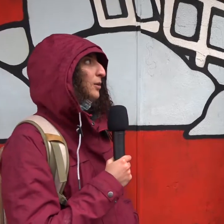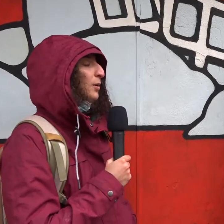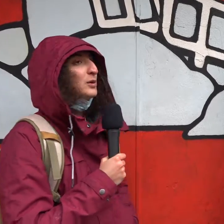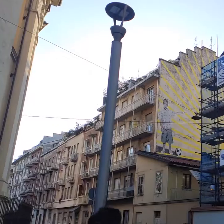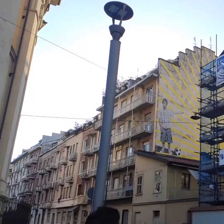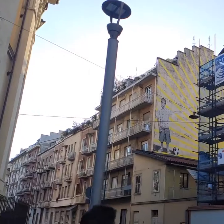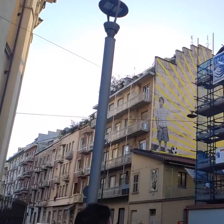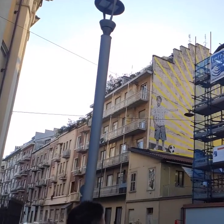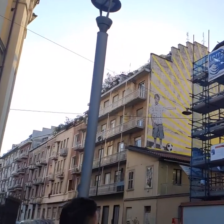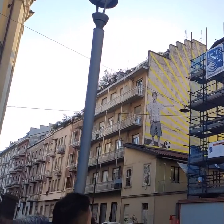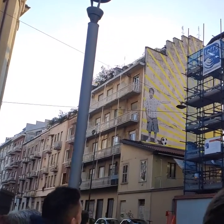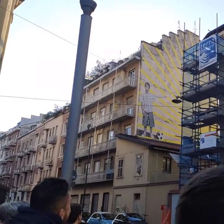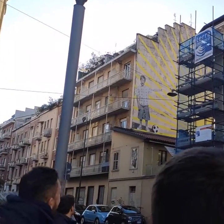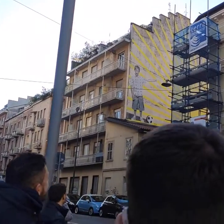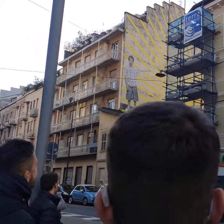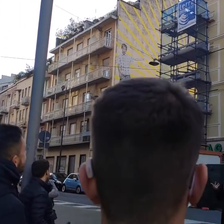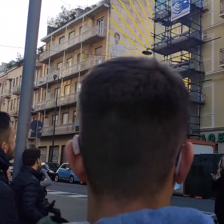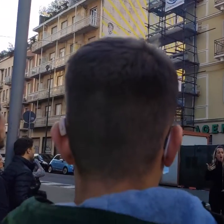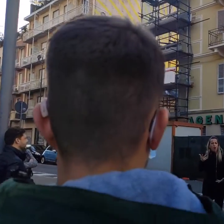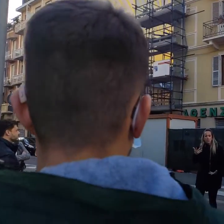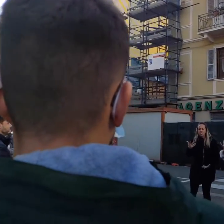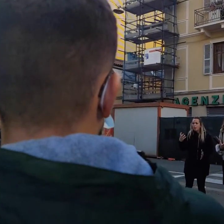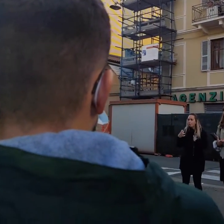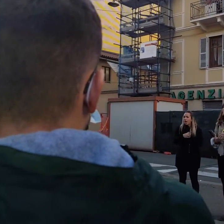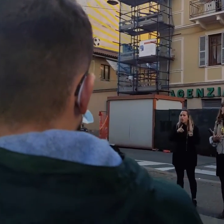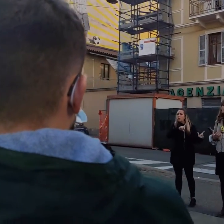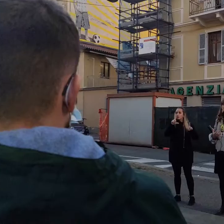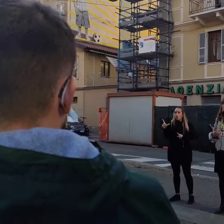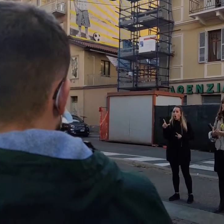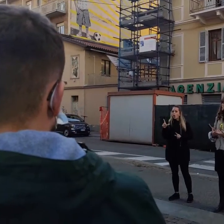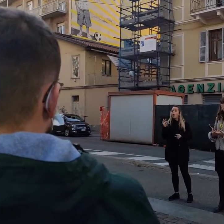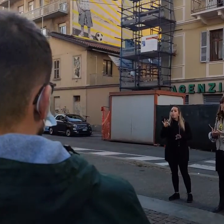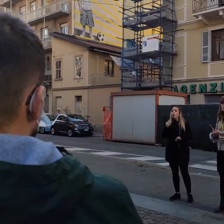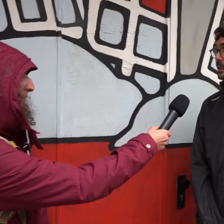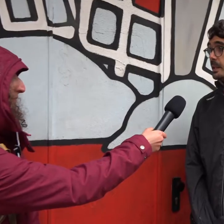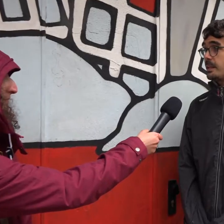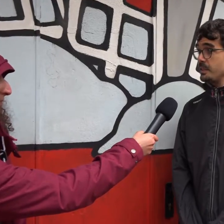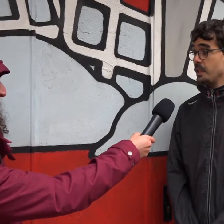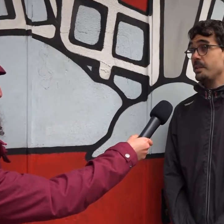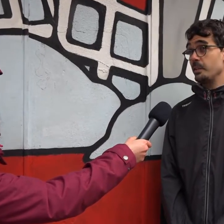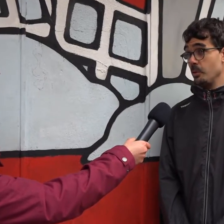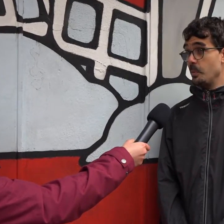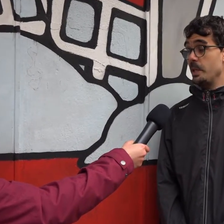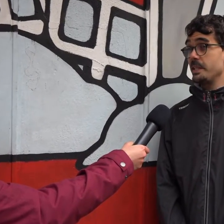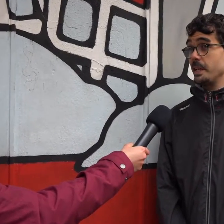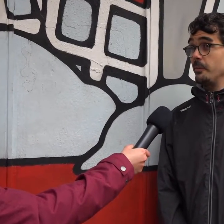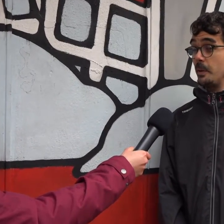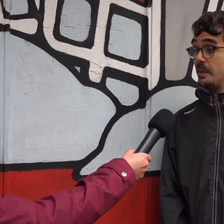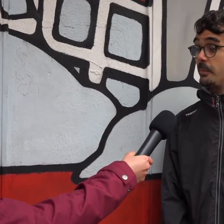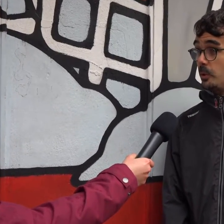un po' quali sono state le prime impressioni, se ha emozionato questa visita. Sì, è stata un'esperienza veramente molto